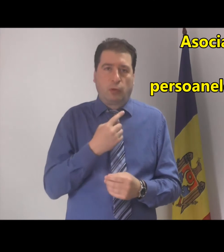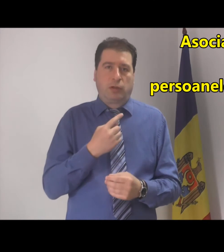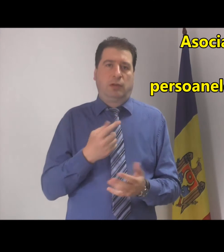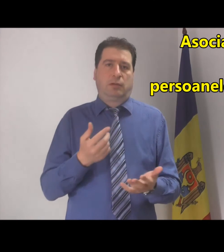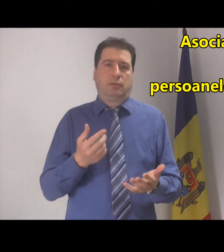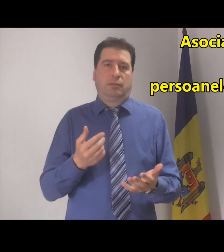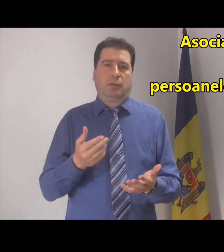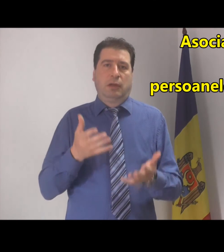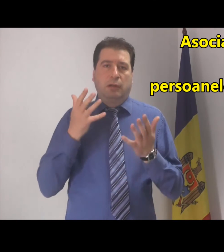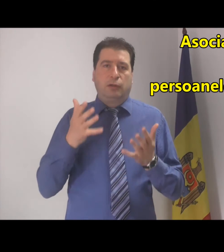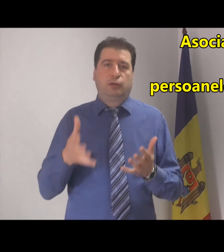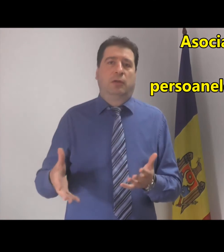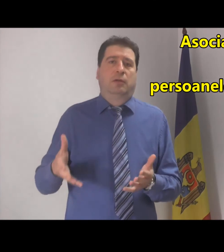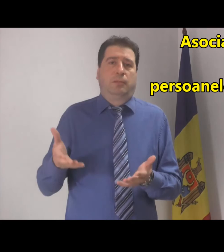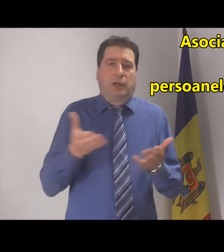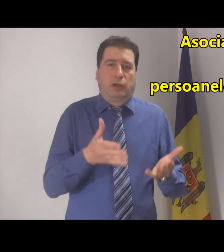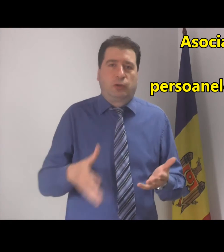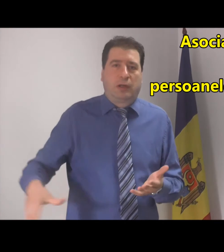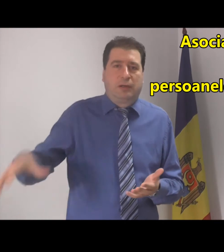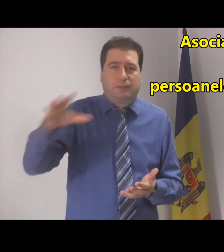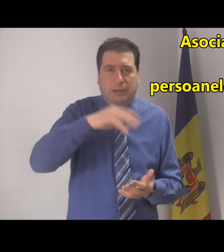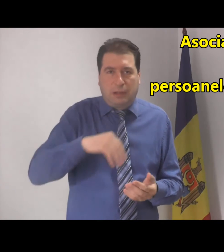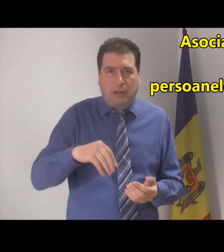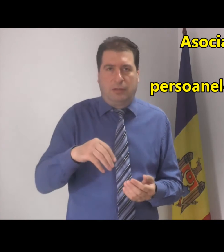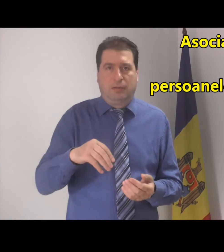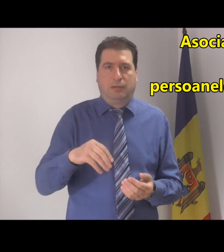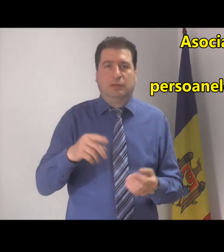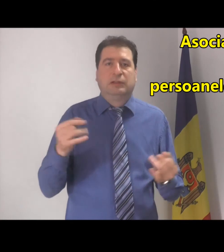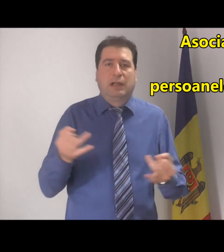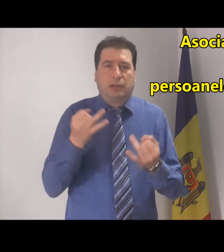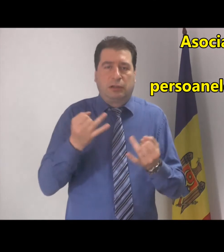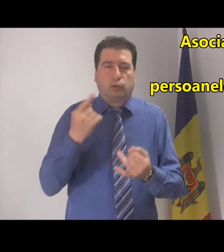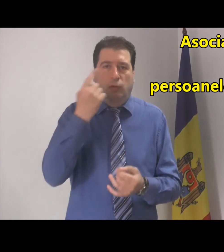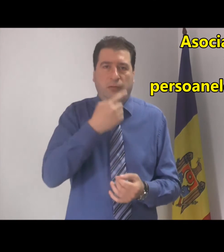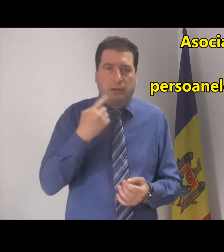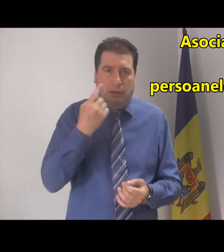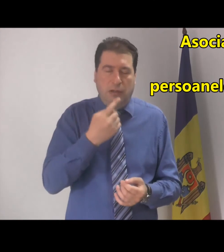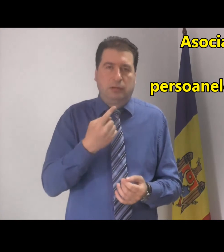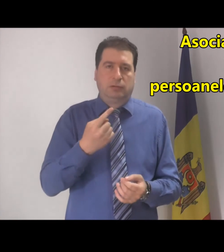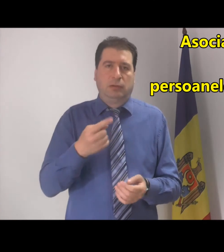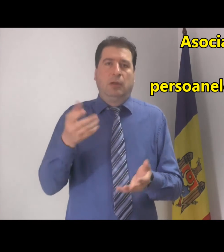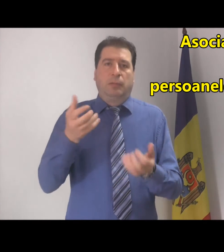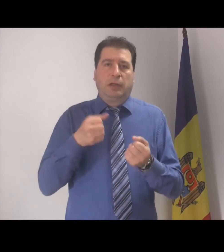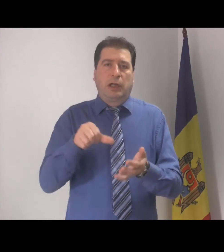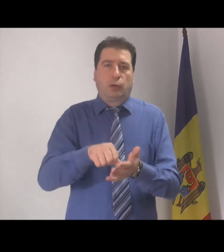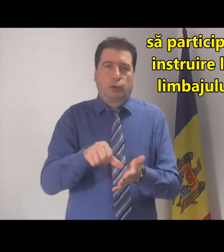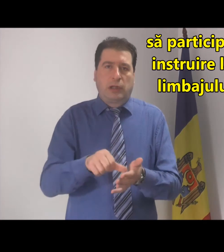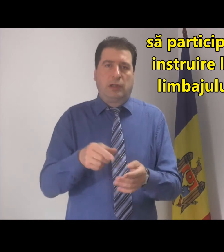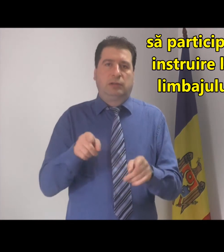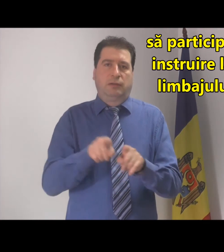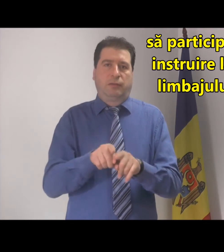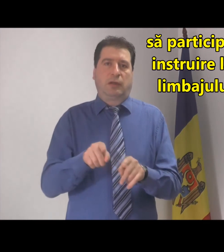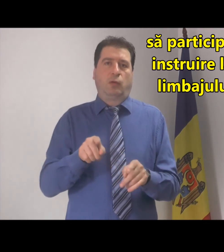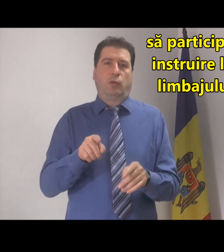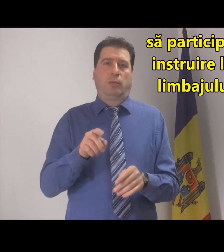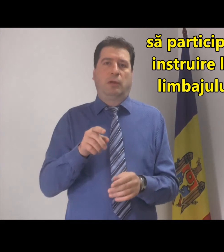Обслуги, конечно, приглашает всех заинтересованных лиц принять участие в таком